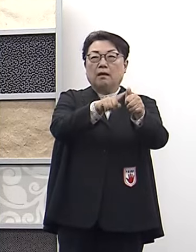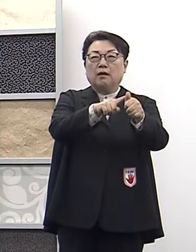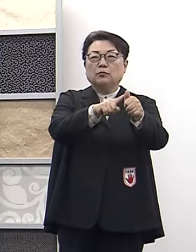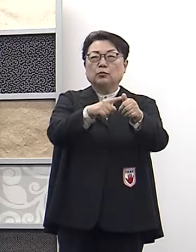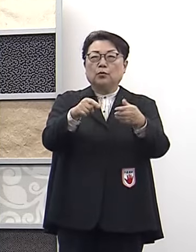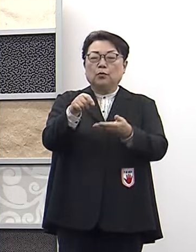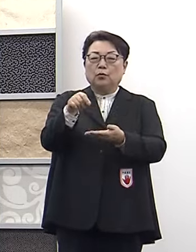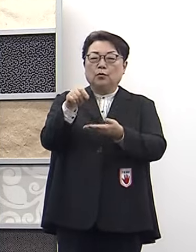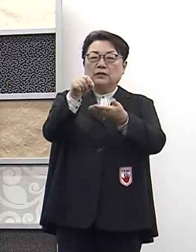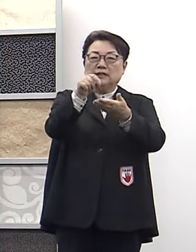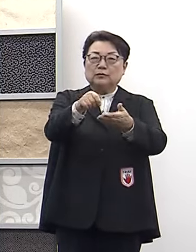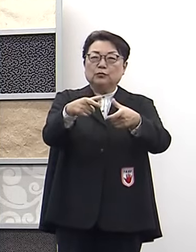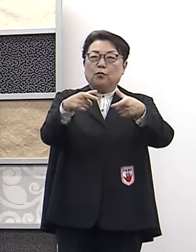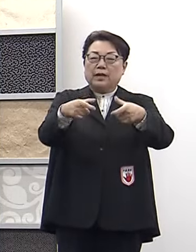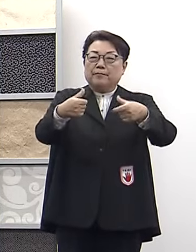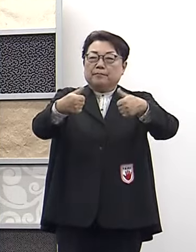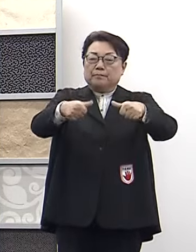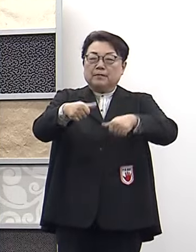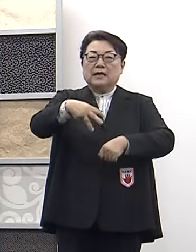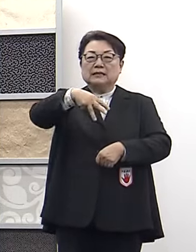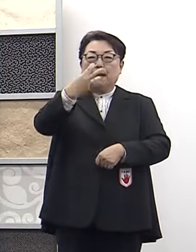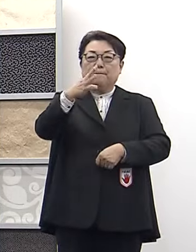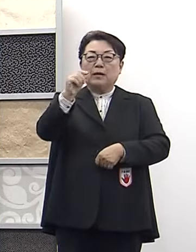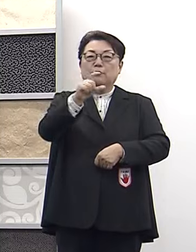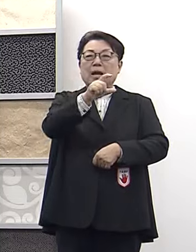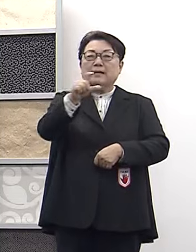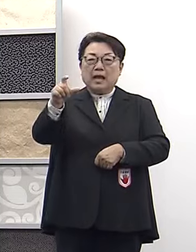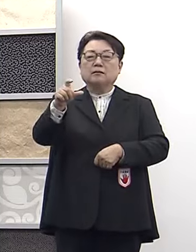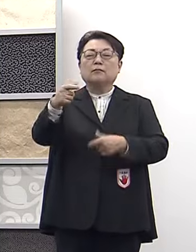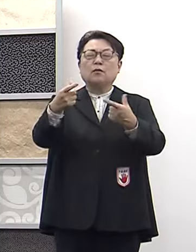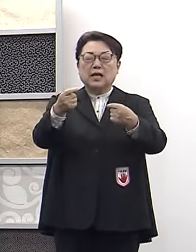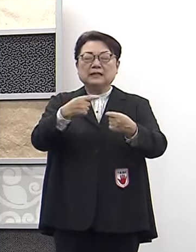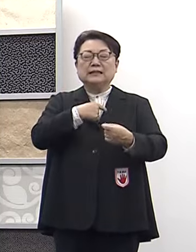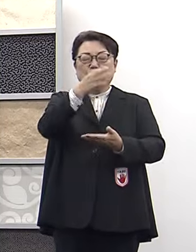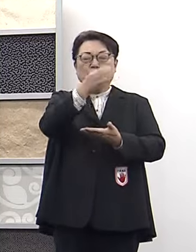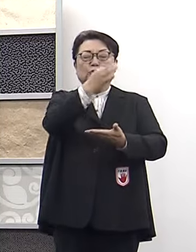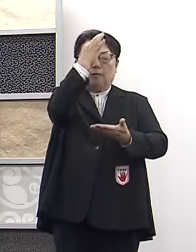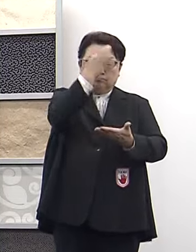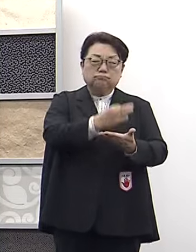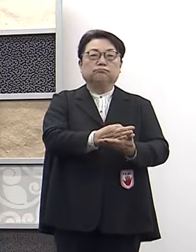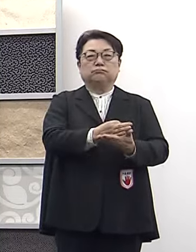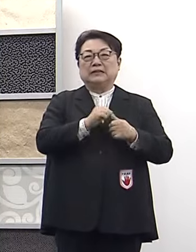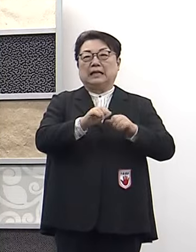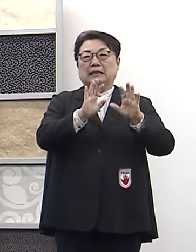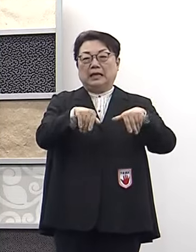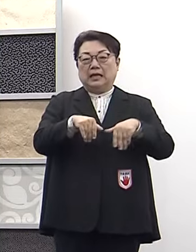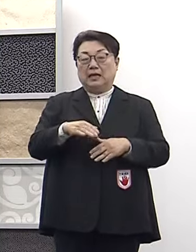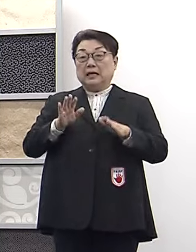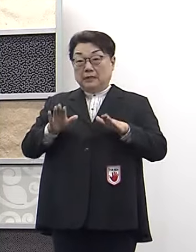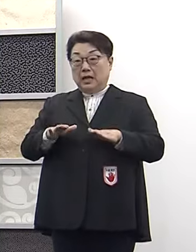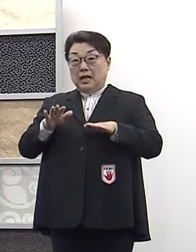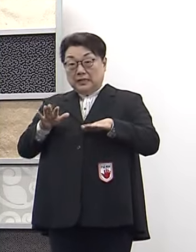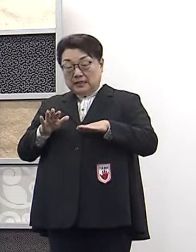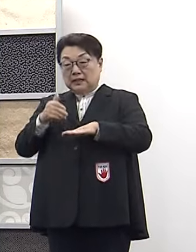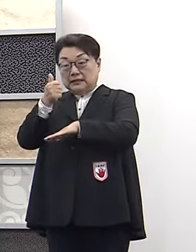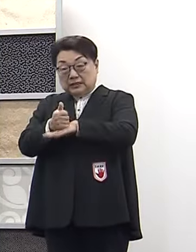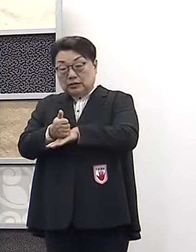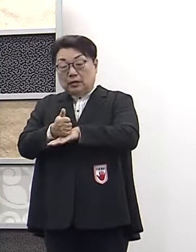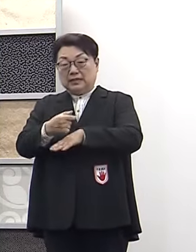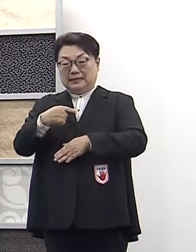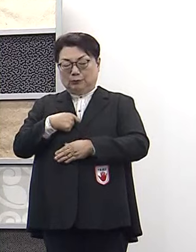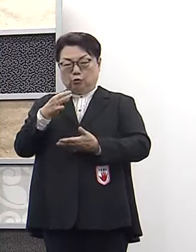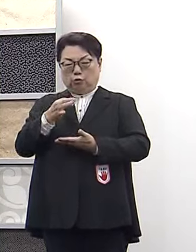券に相当する300万円の減給処分というのを自らに課されましたが、長崎知事自身は今回の問題について例えば減給とかそういったものを自ら